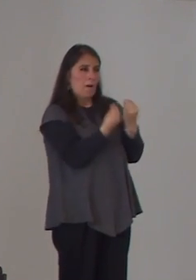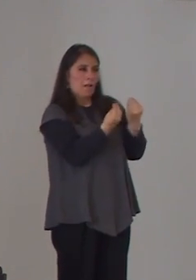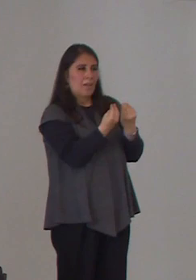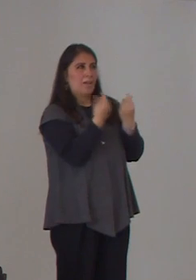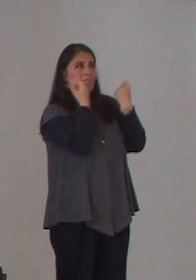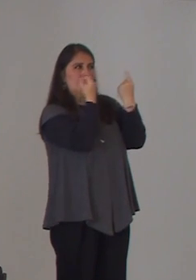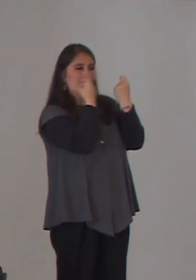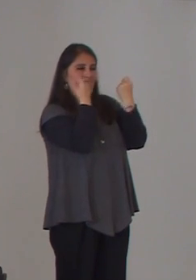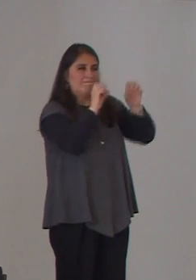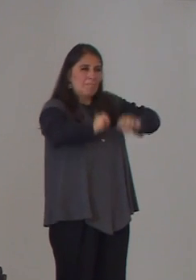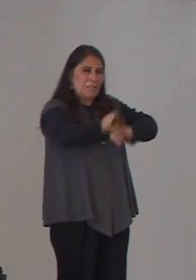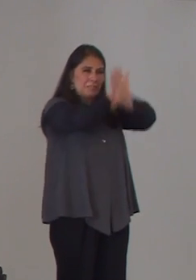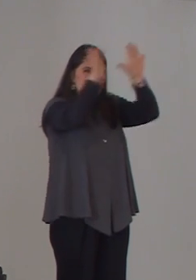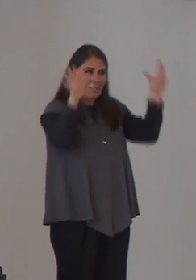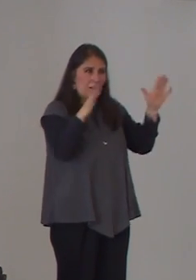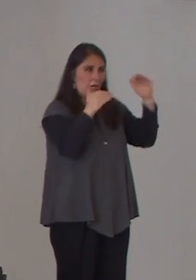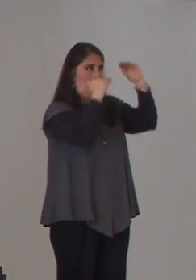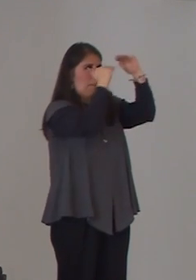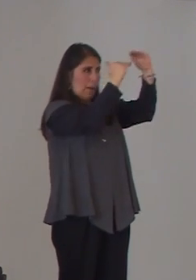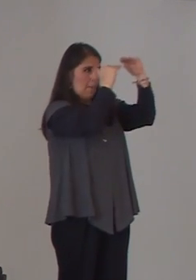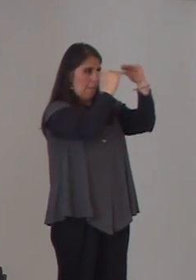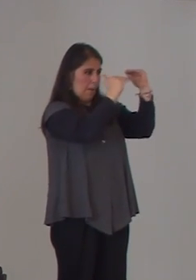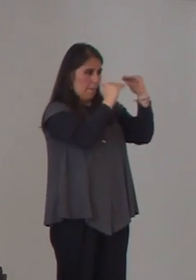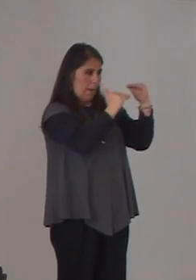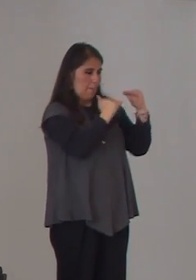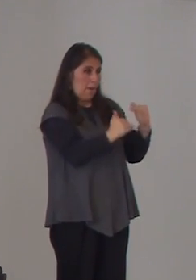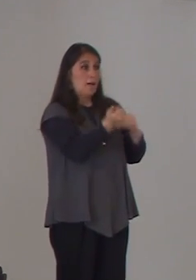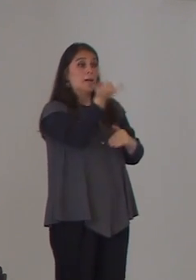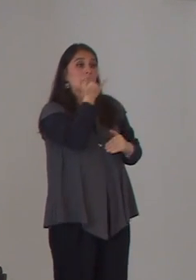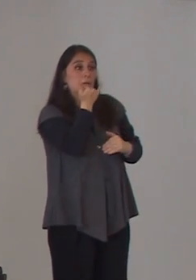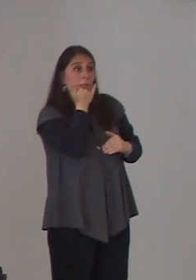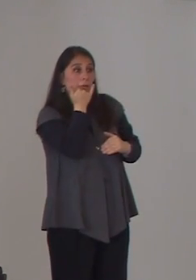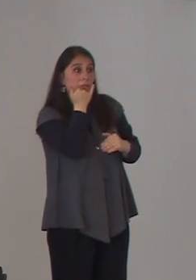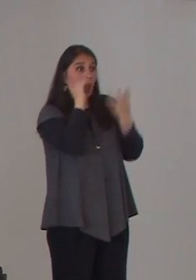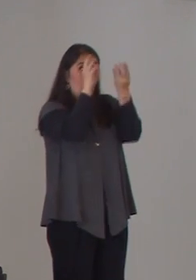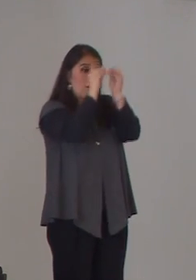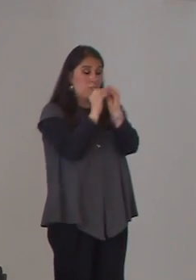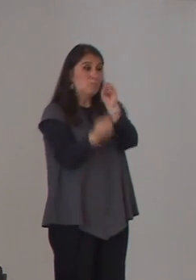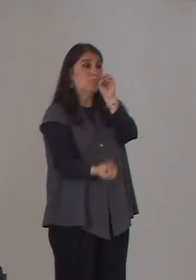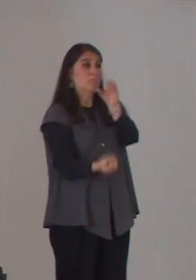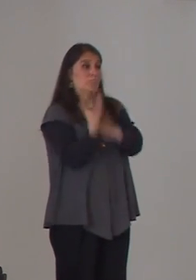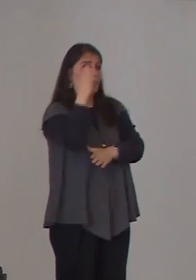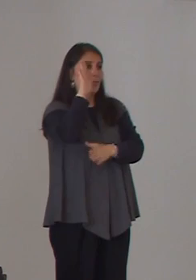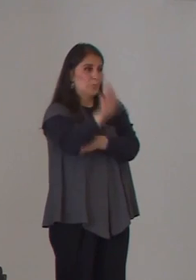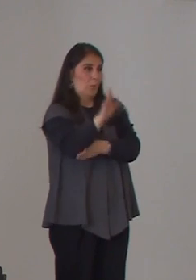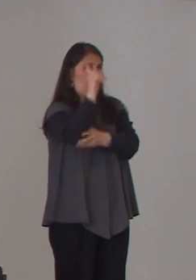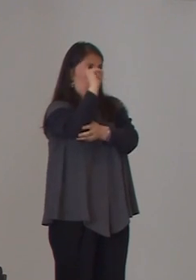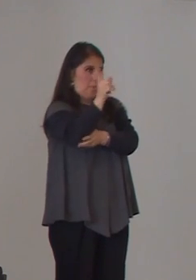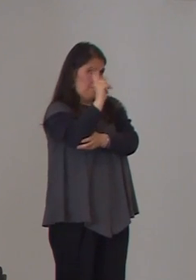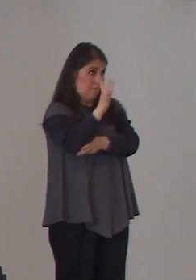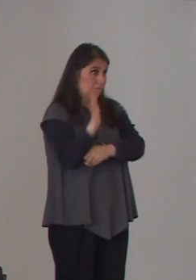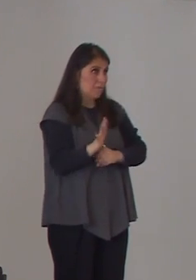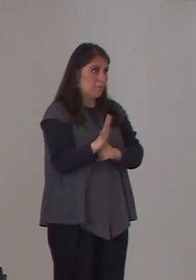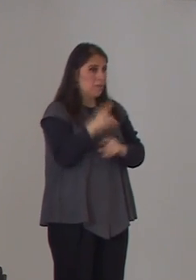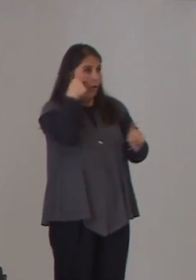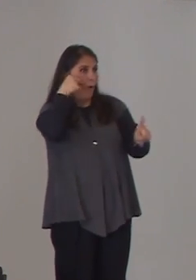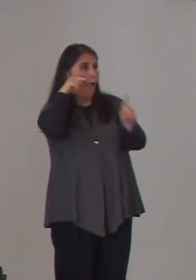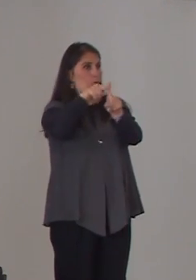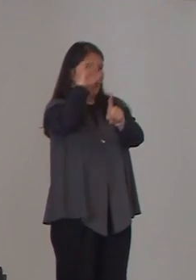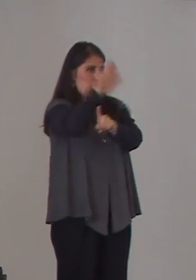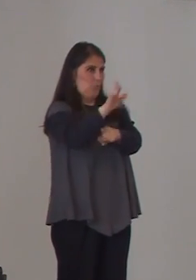fondo justamente la configuración de esas políticas y su